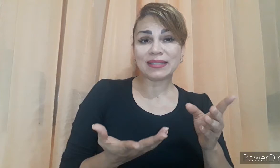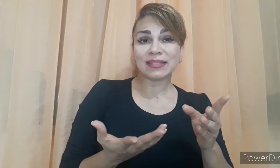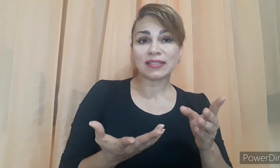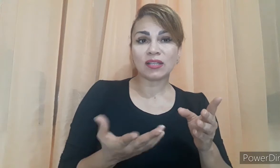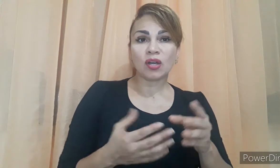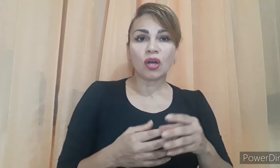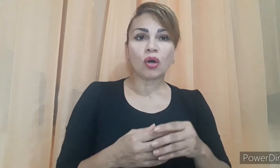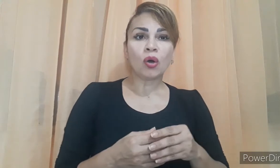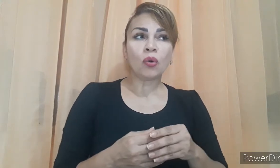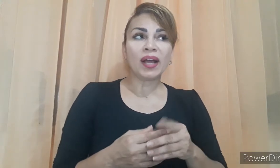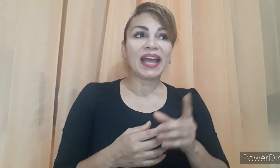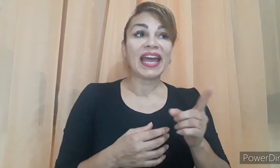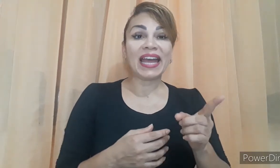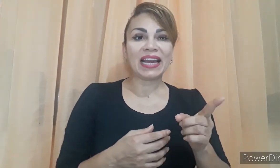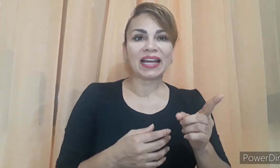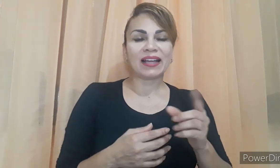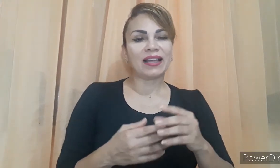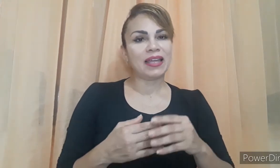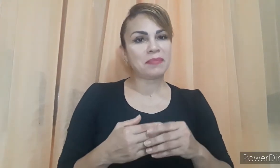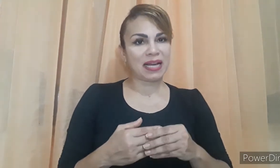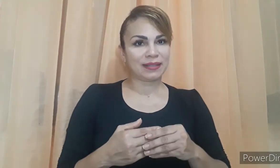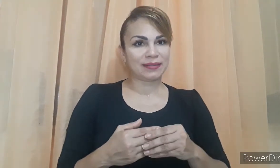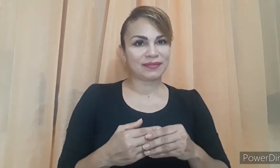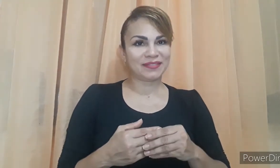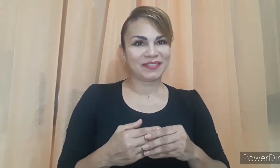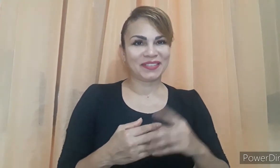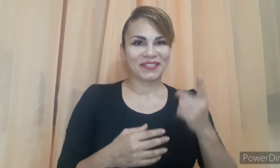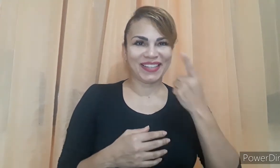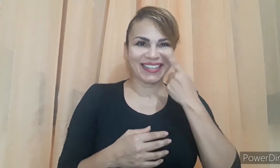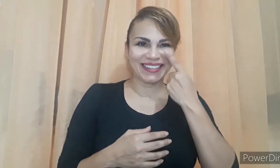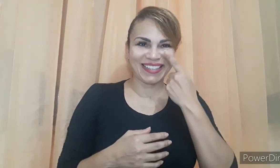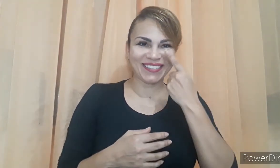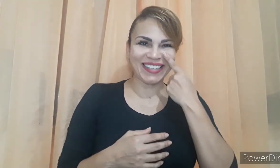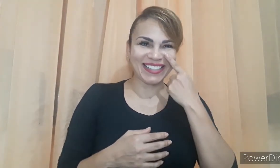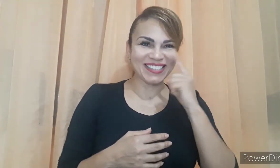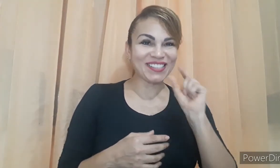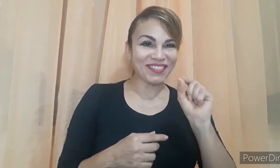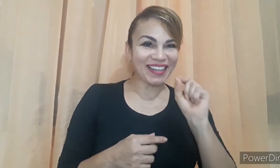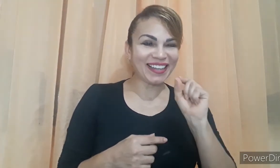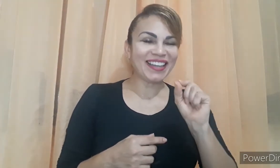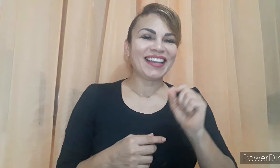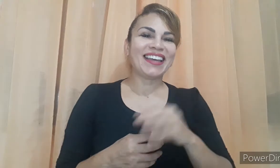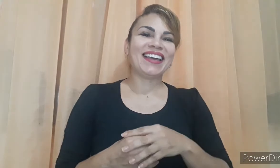magras ou ela é magra? Fica atento aí que a gente vai